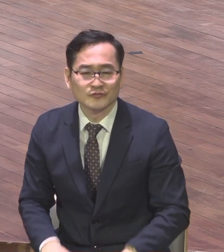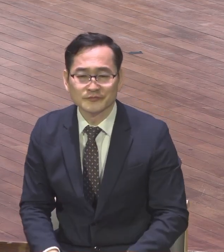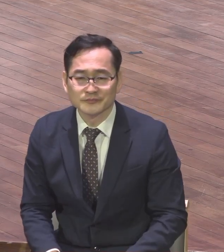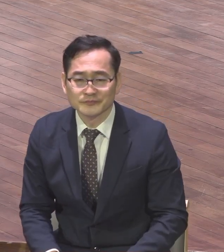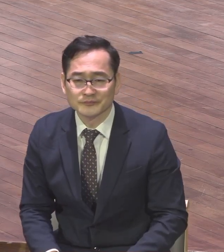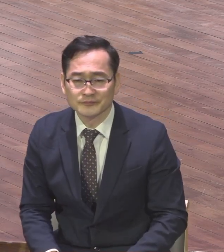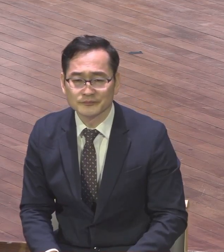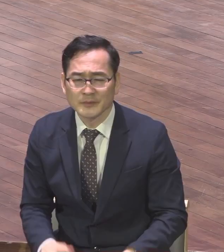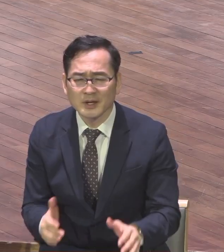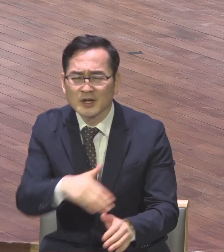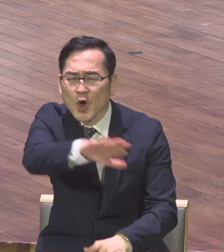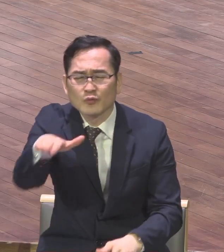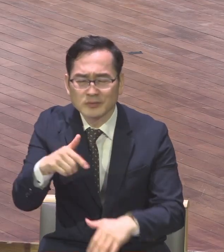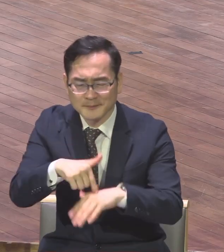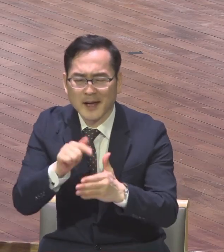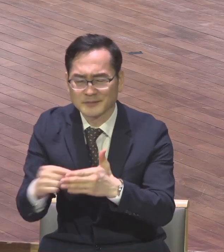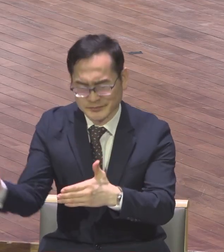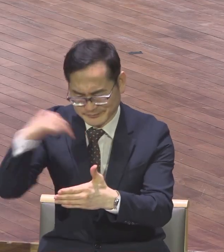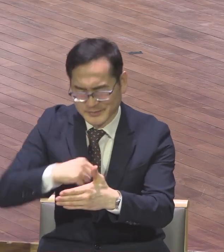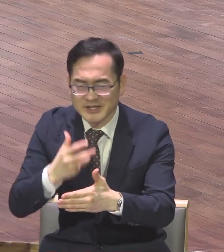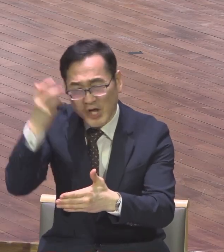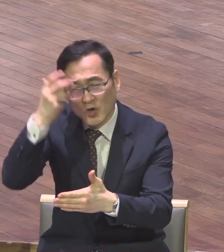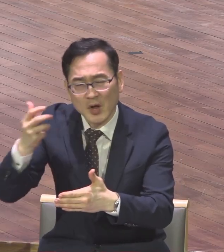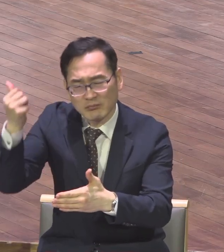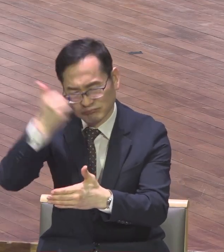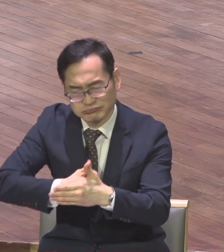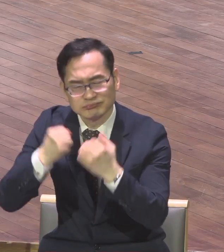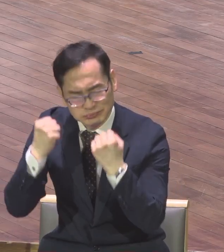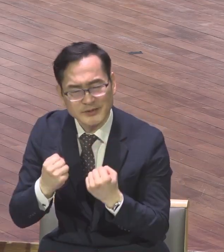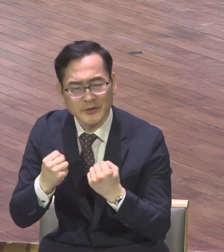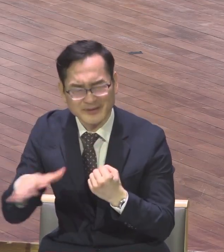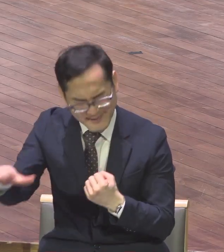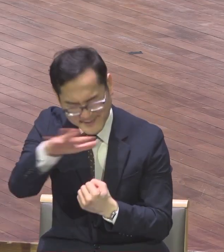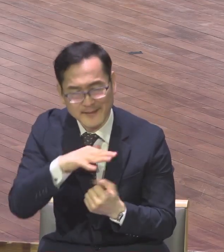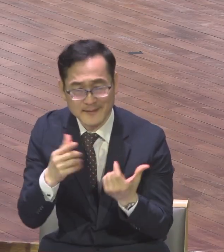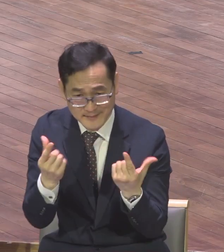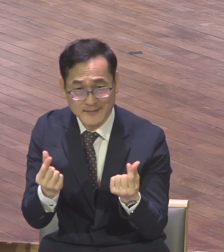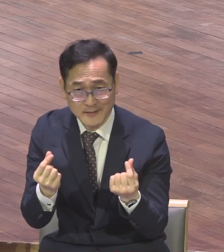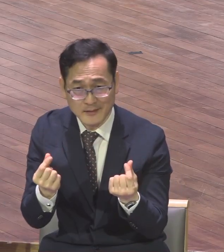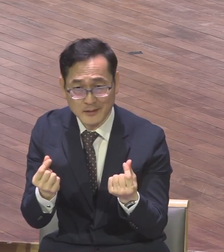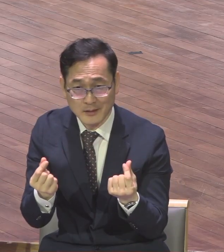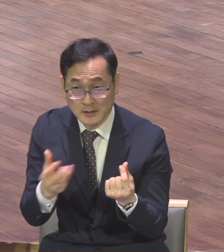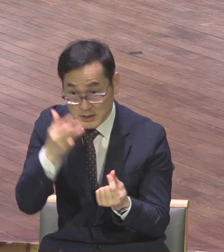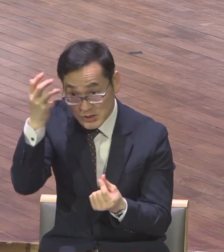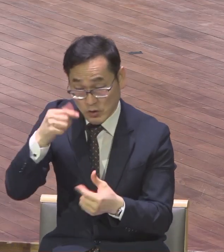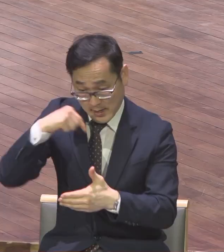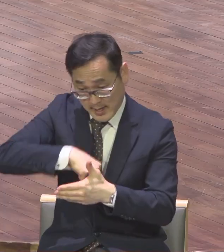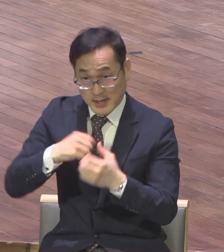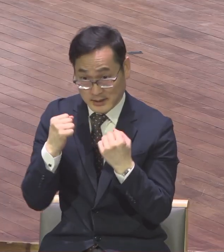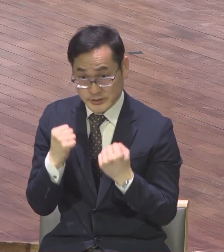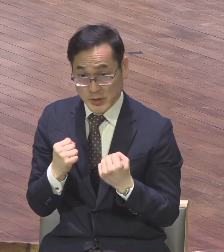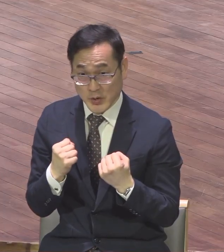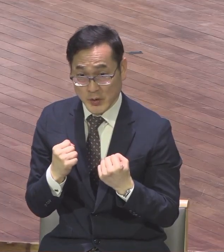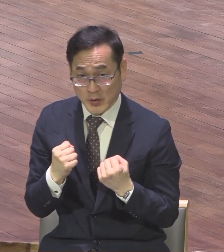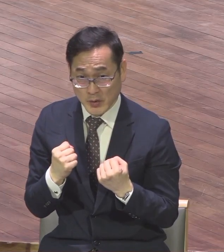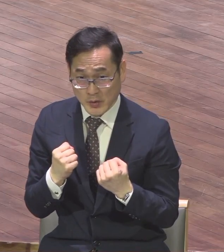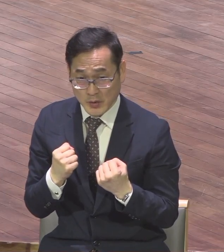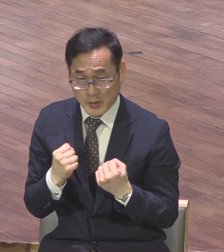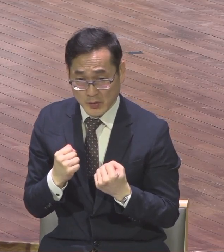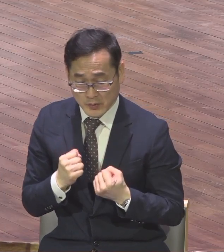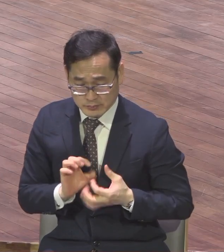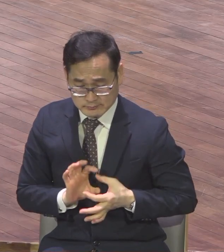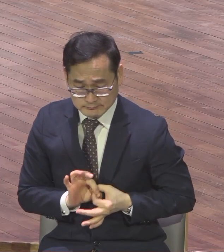누구에게나 임하고 영원토록 함께하고 계십니다. 그런데 성령은 우리 안에 인격적으로 거하기